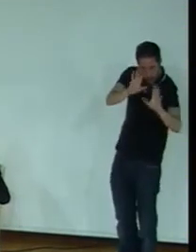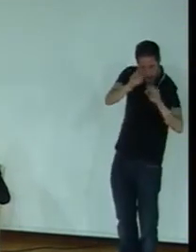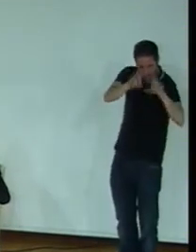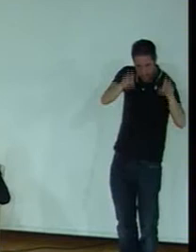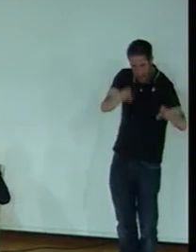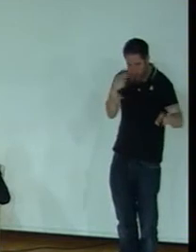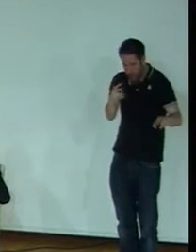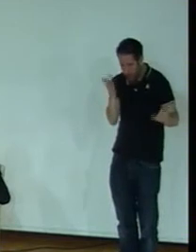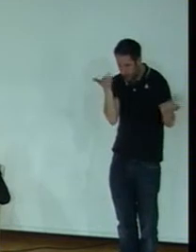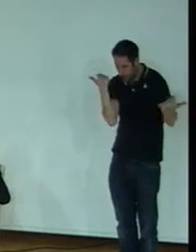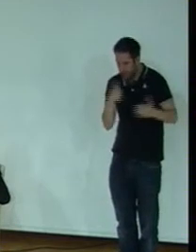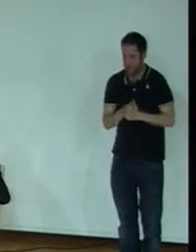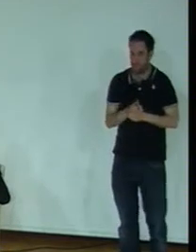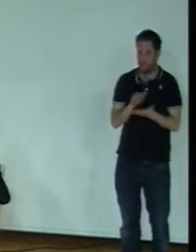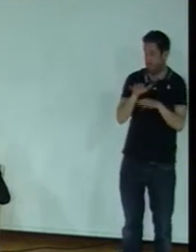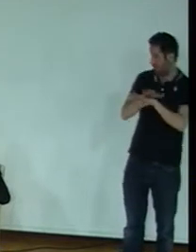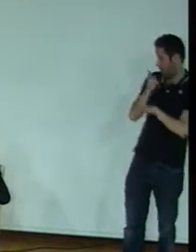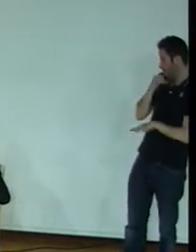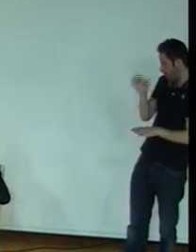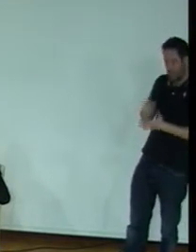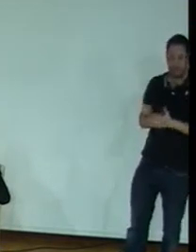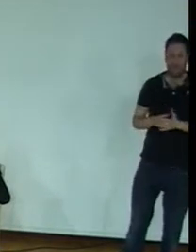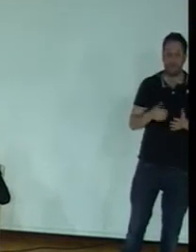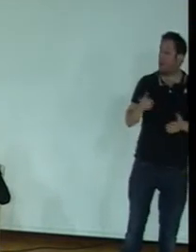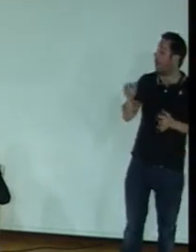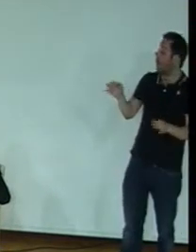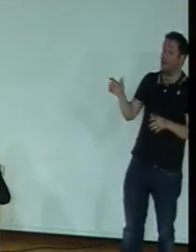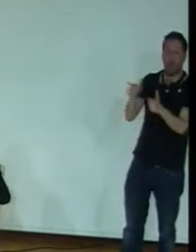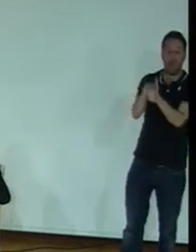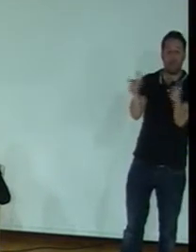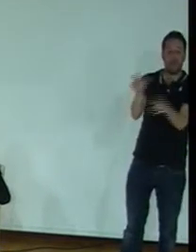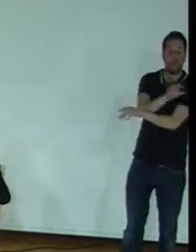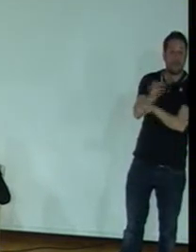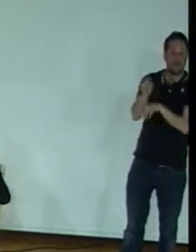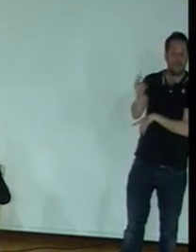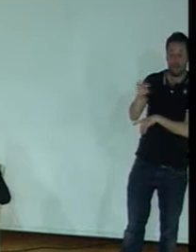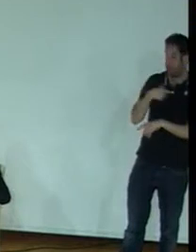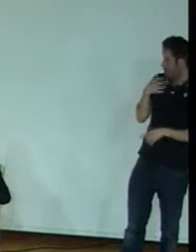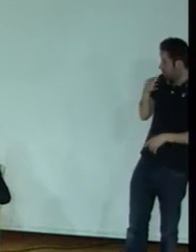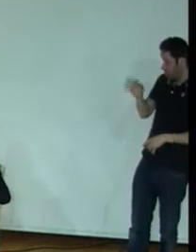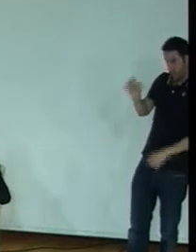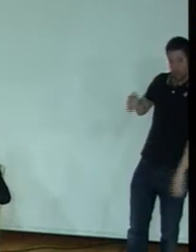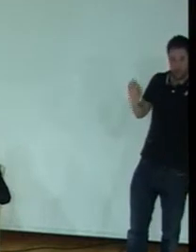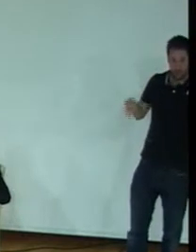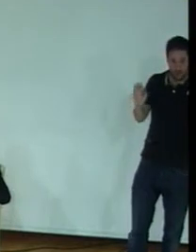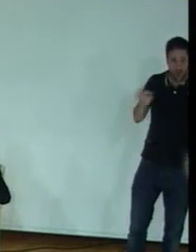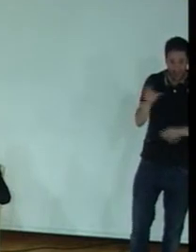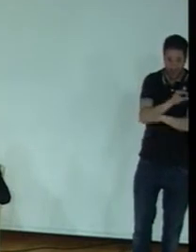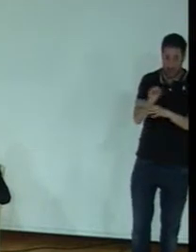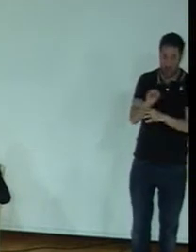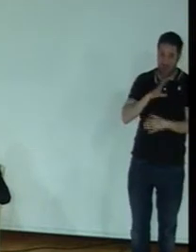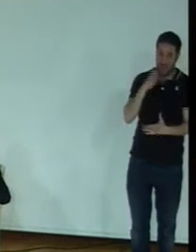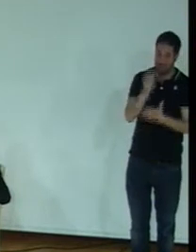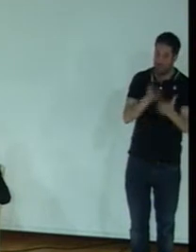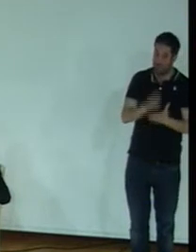Je vous confonds avec un autre. Non, vous confondiez, excusez-moi. Oui, pour abonder dans le sens de la sécurité d'entreprise, je peux vous confirmer qu'il y a des trous en matière de sécurité